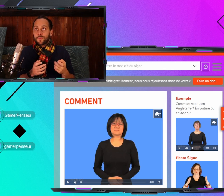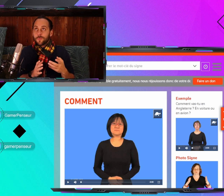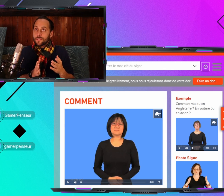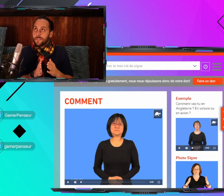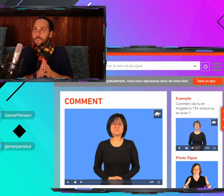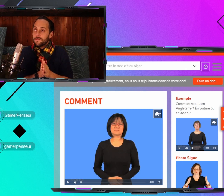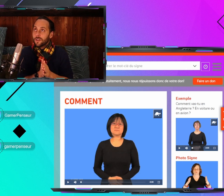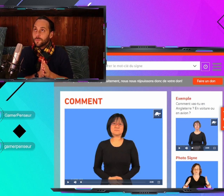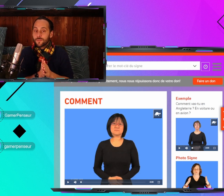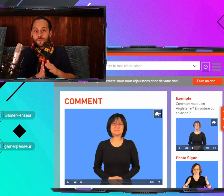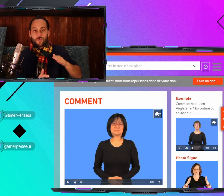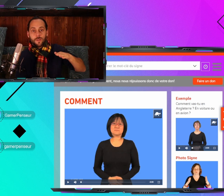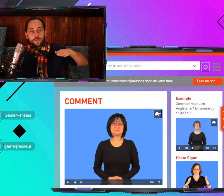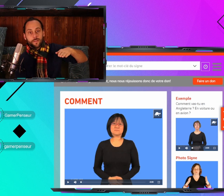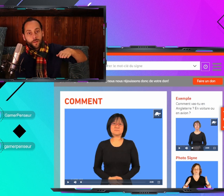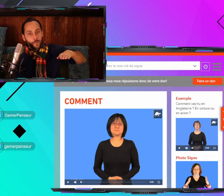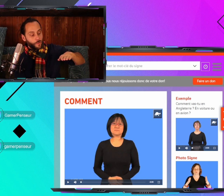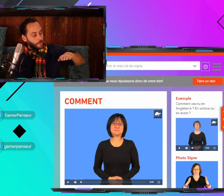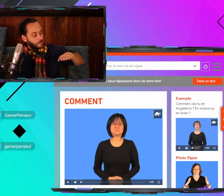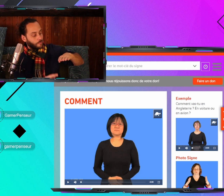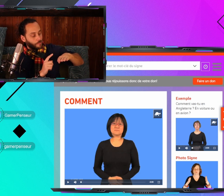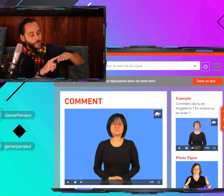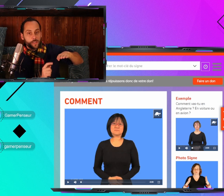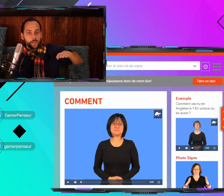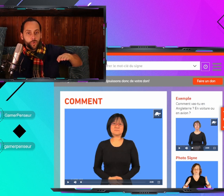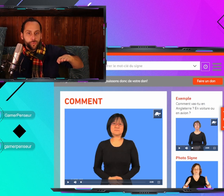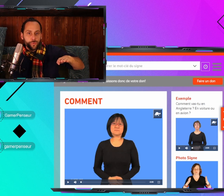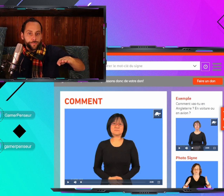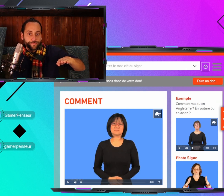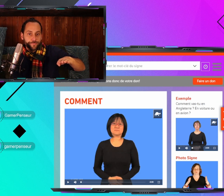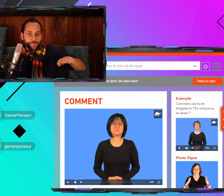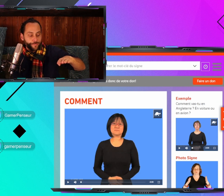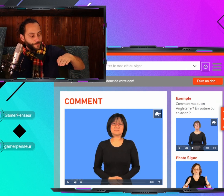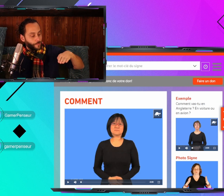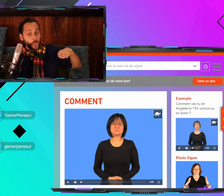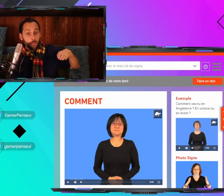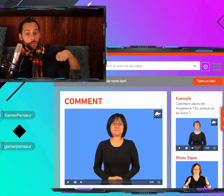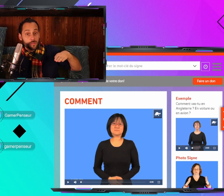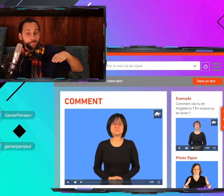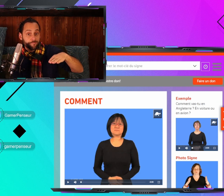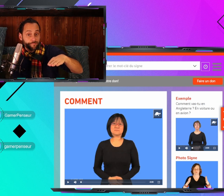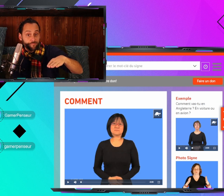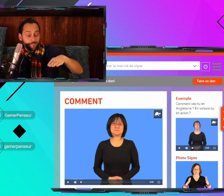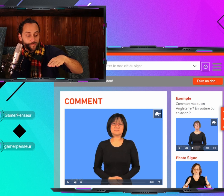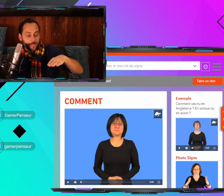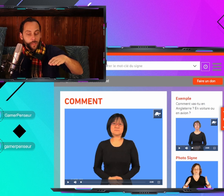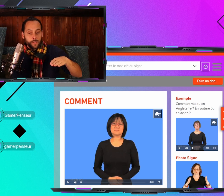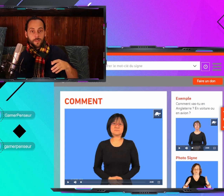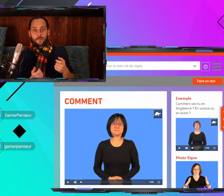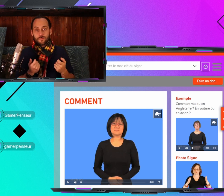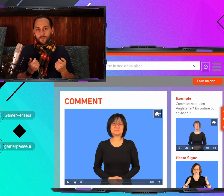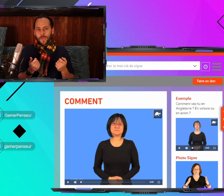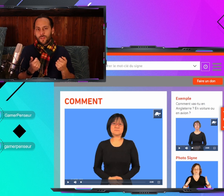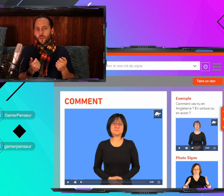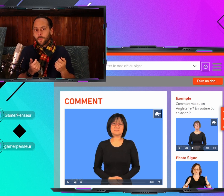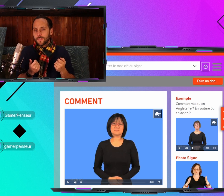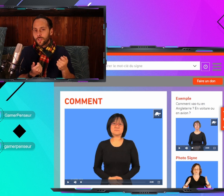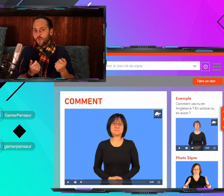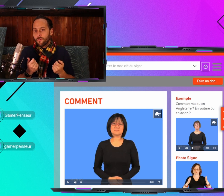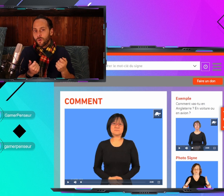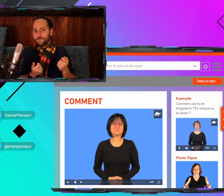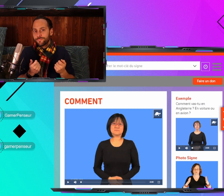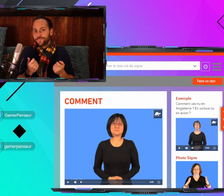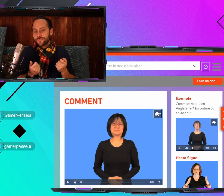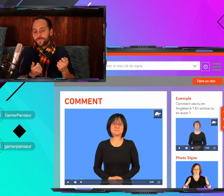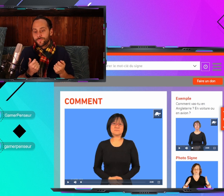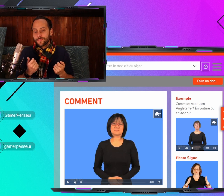Ça peut être signé différemment. Soit c'est vraiment... Ça c'est une voiture qui avance. Mais normalement ça va être le